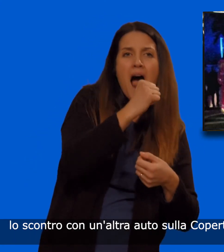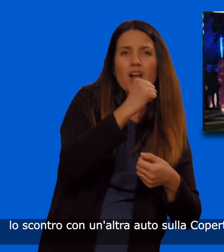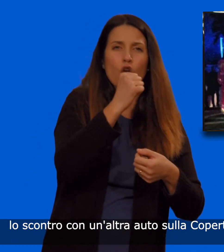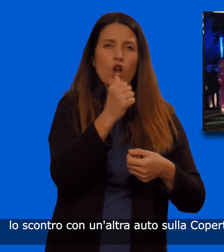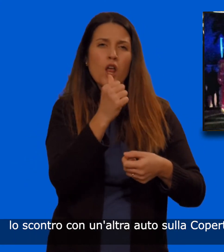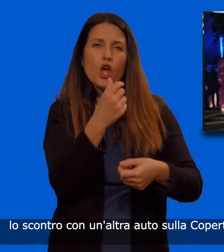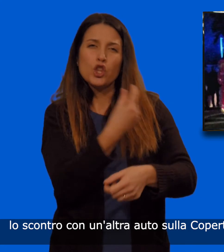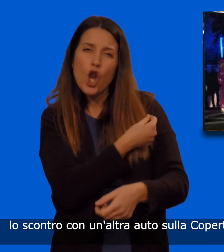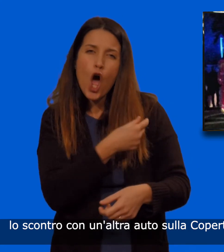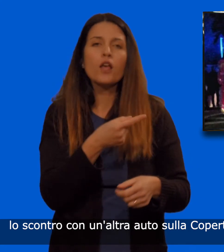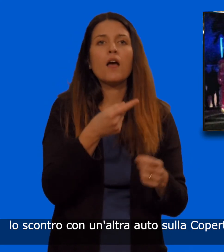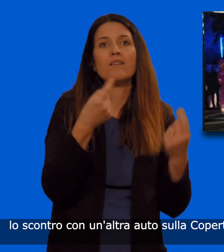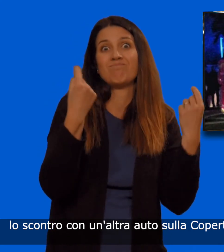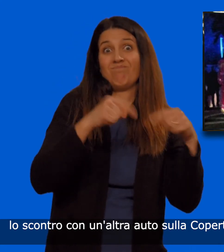sulla Copertino Carmiano.